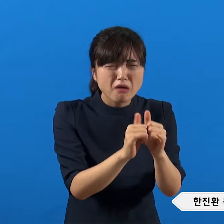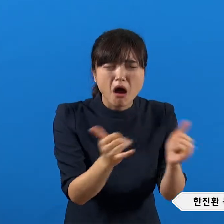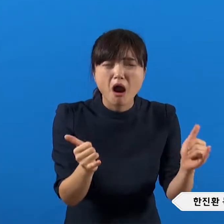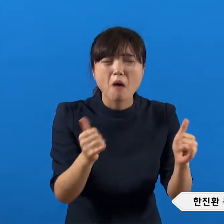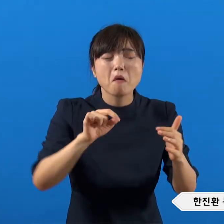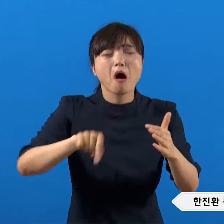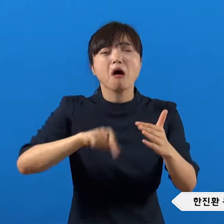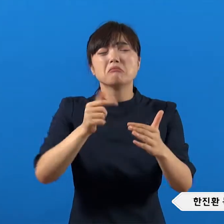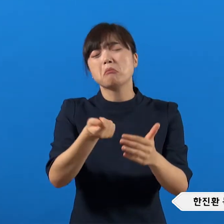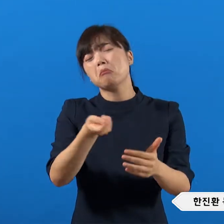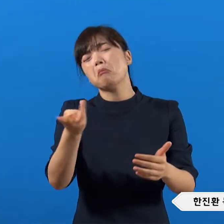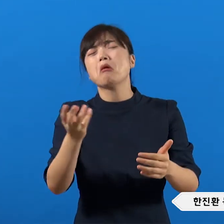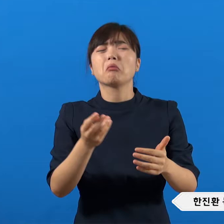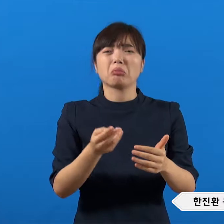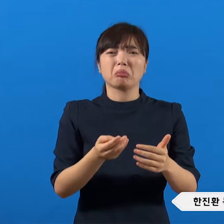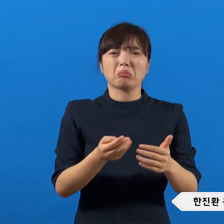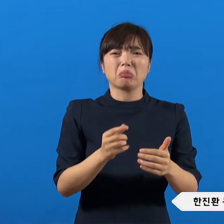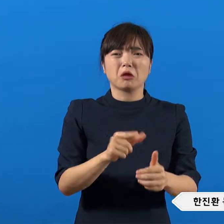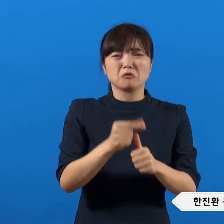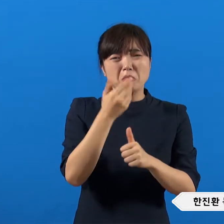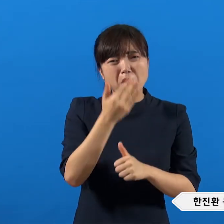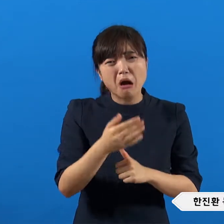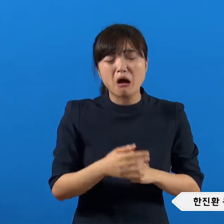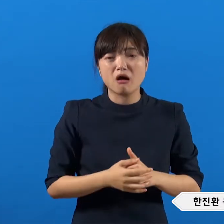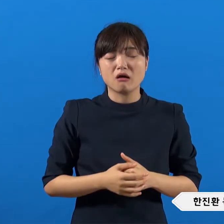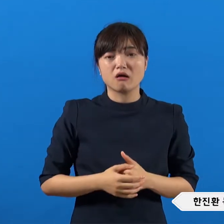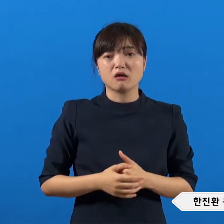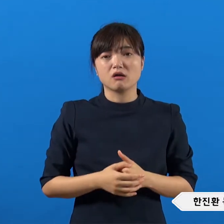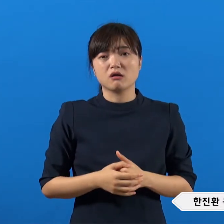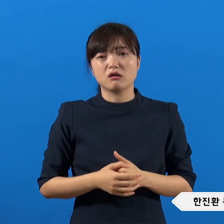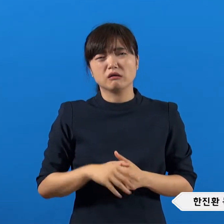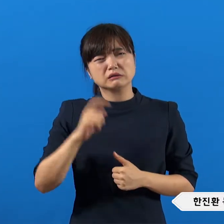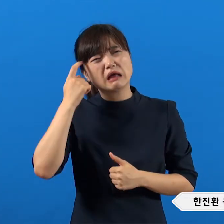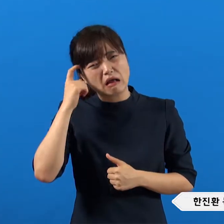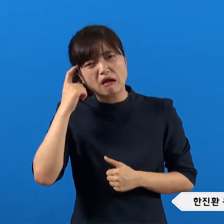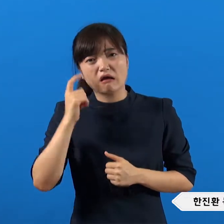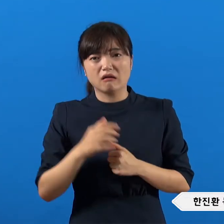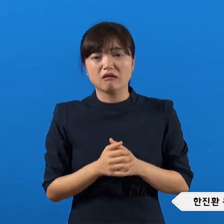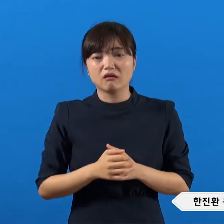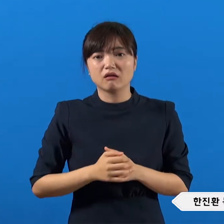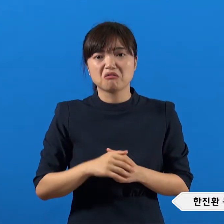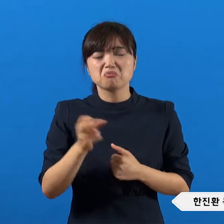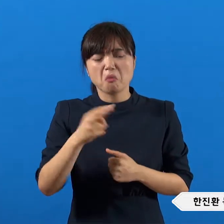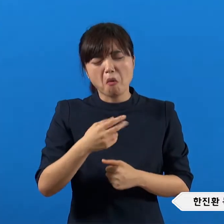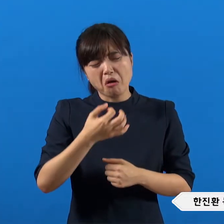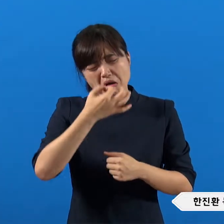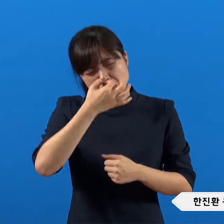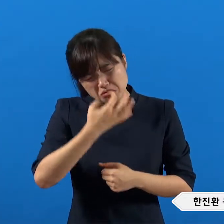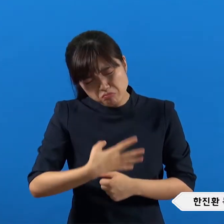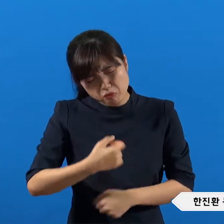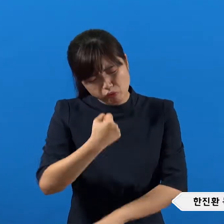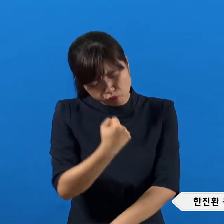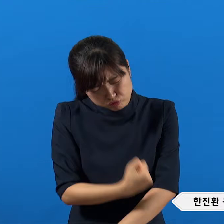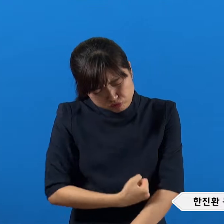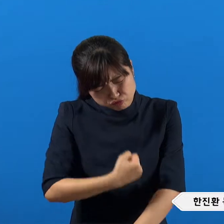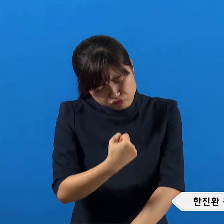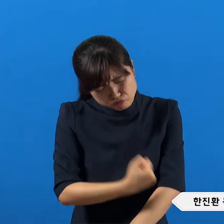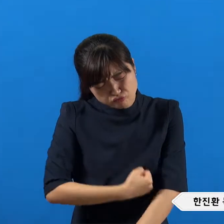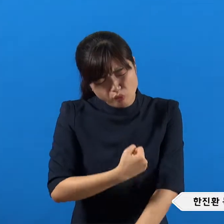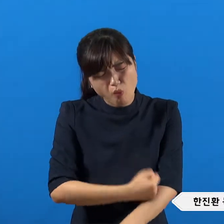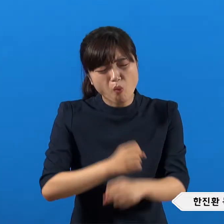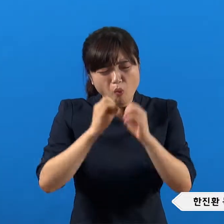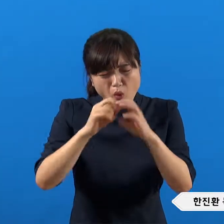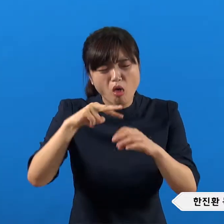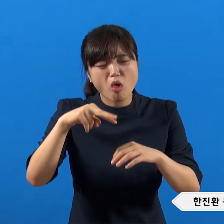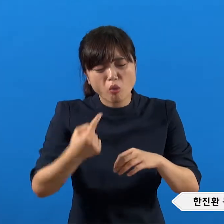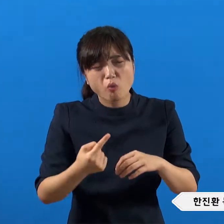사람들 중에 몇 사람이나 건져낼 수 있겠습니까? 또 그렇게 힘들게 전도한다고 해도 뭐